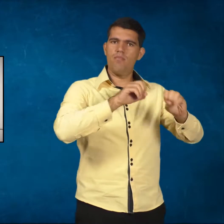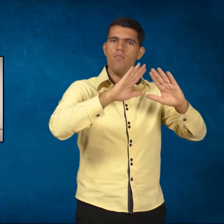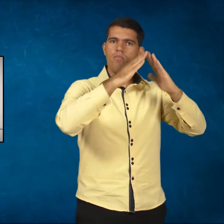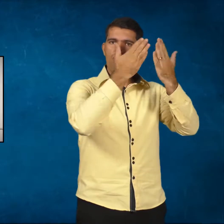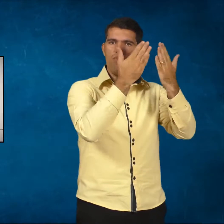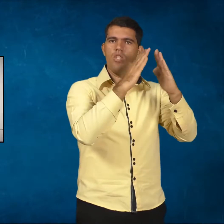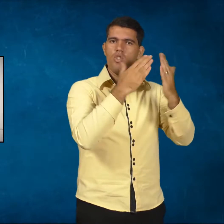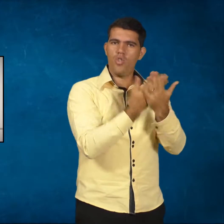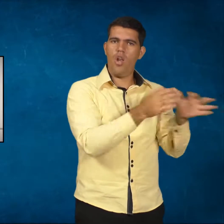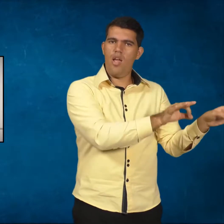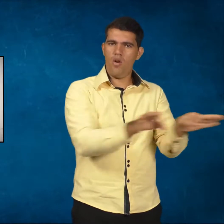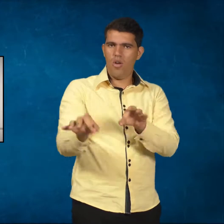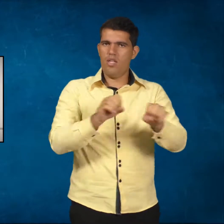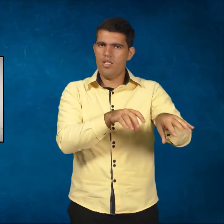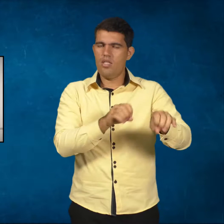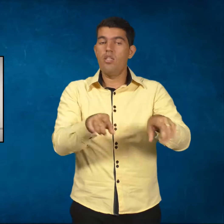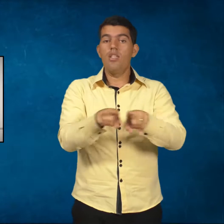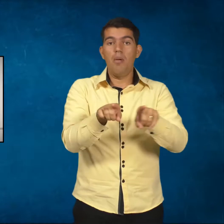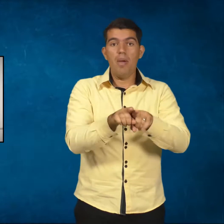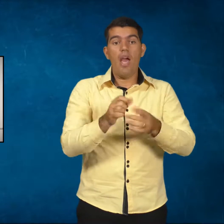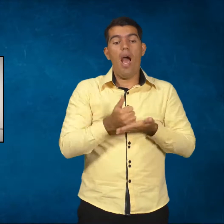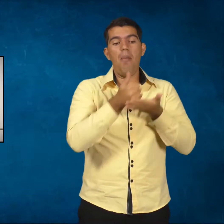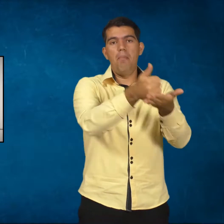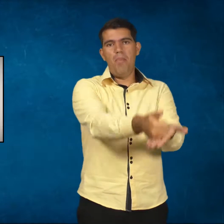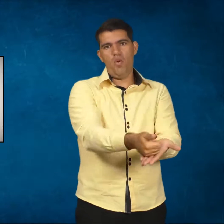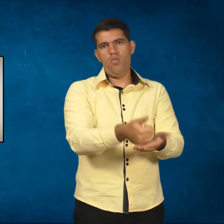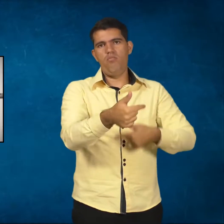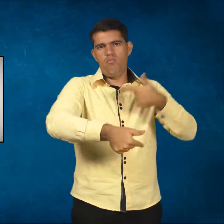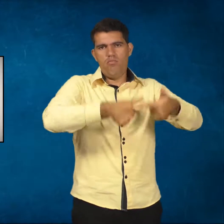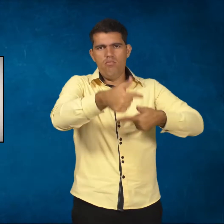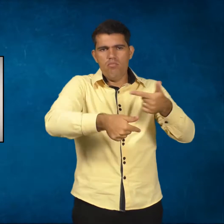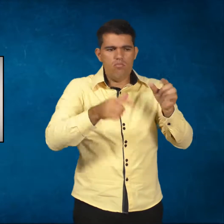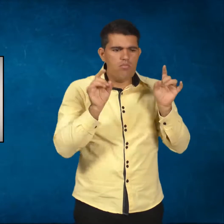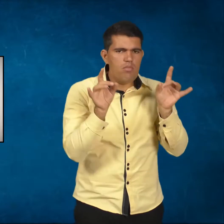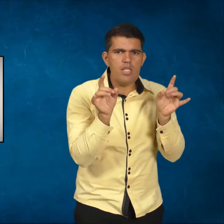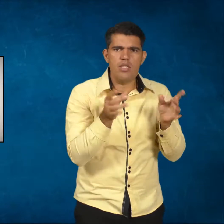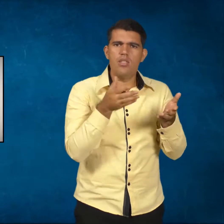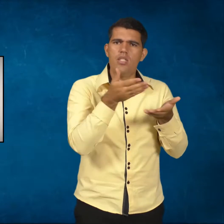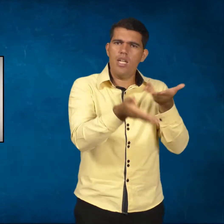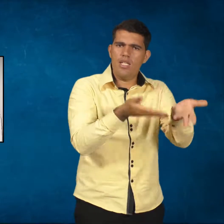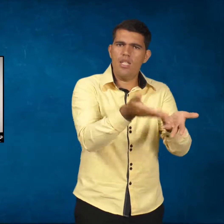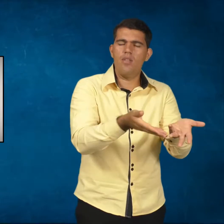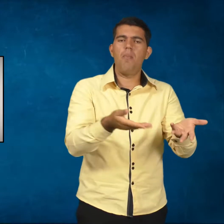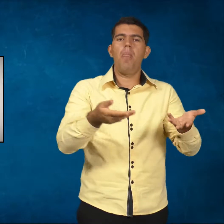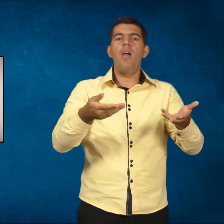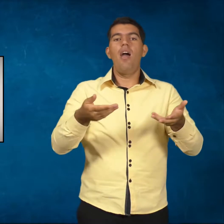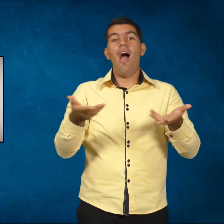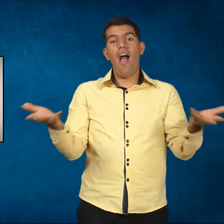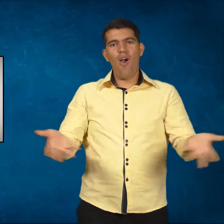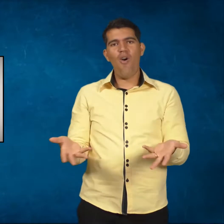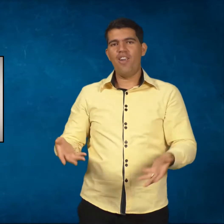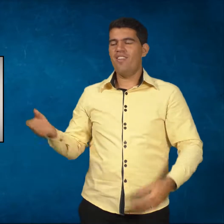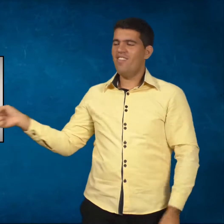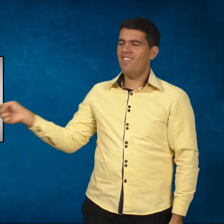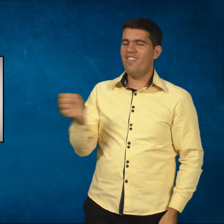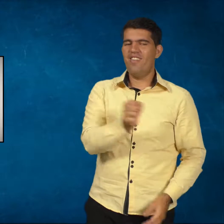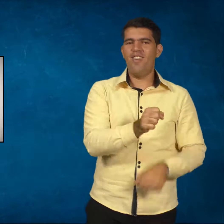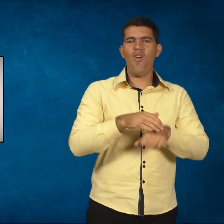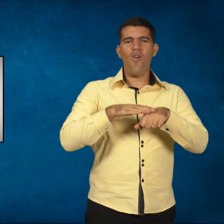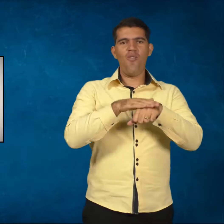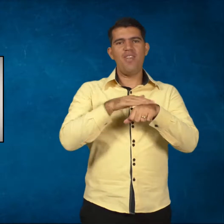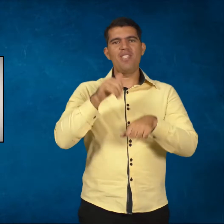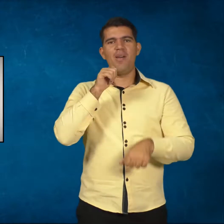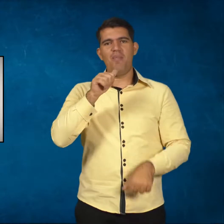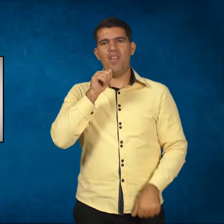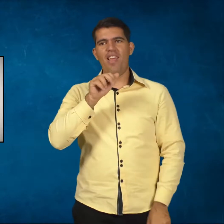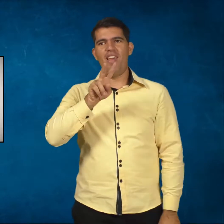e deve haver serviços de apoio especializado. E para falar sobre educação inclusiva, conversamos com Vera